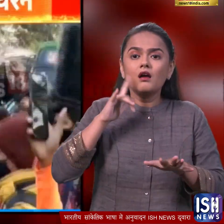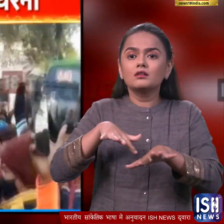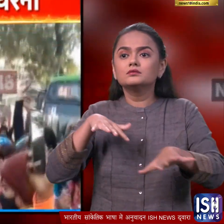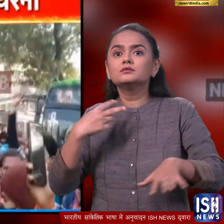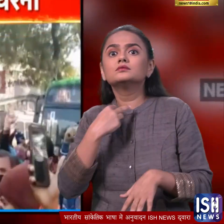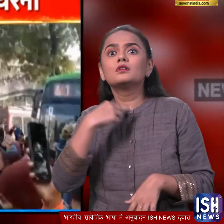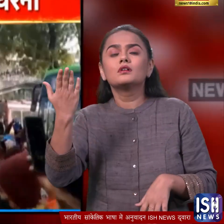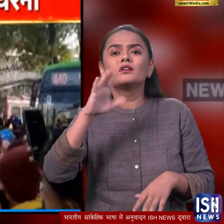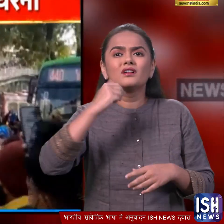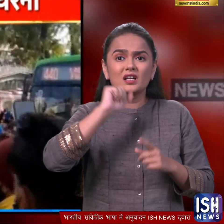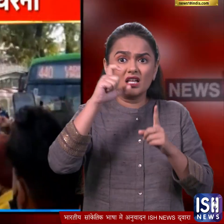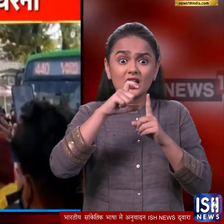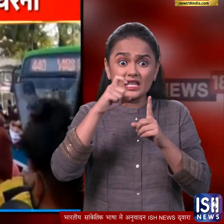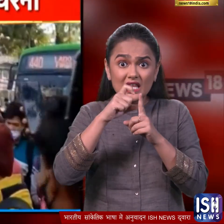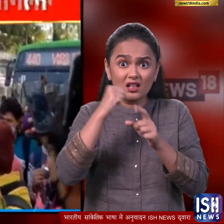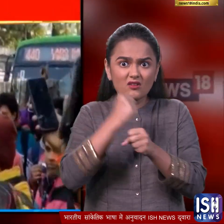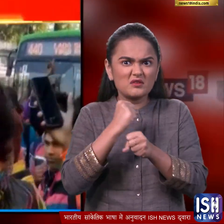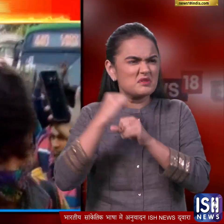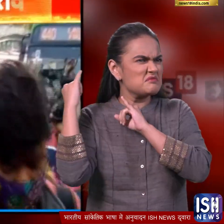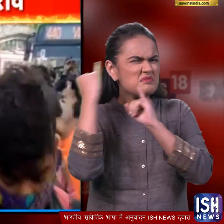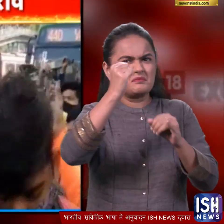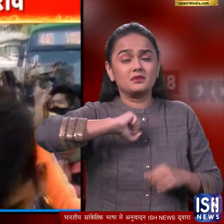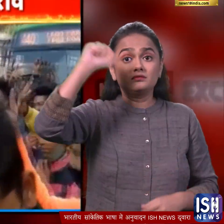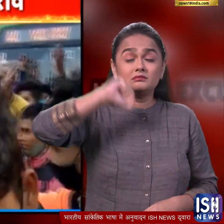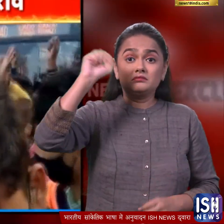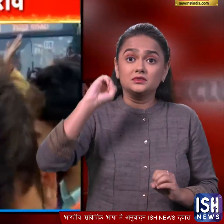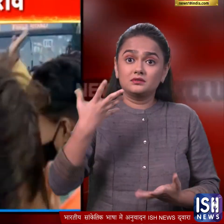लग गया। विरोध करने वालों ने दिल्ली सरकार के खिलाफ नारेबाजी शुरू कर दी।